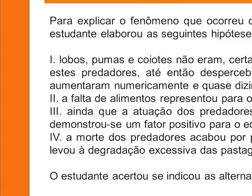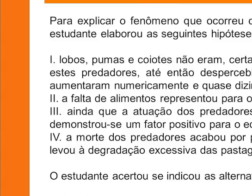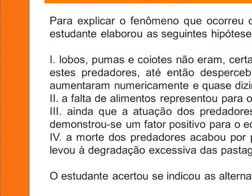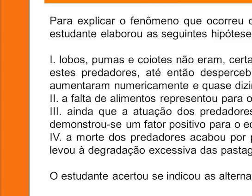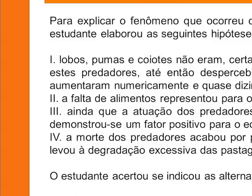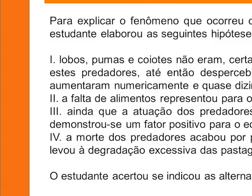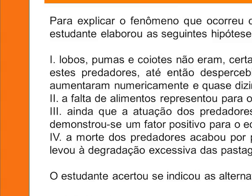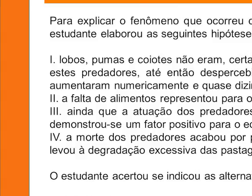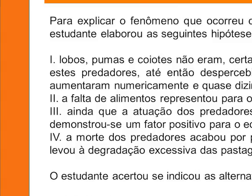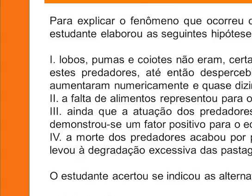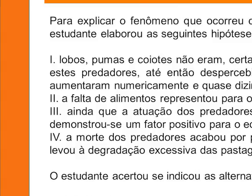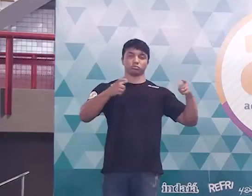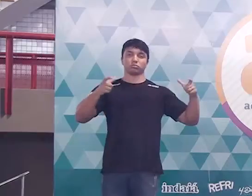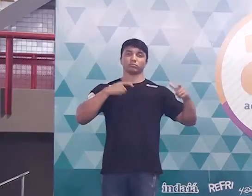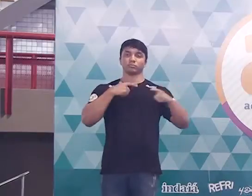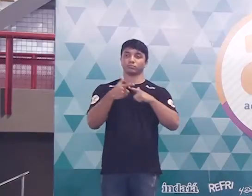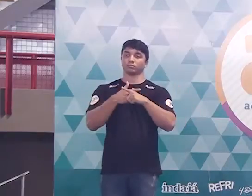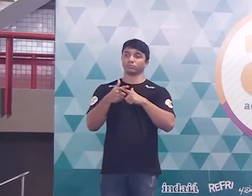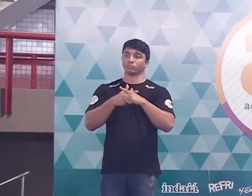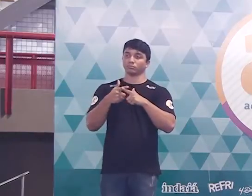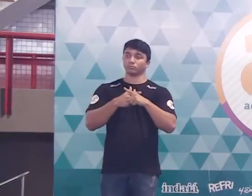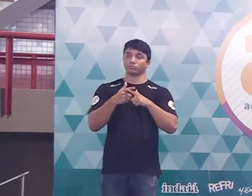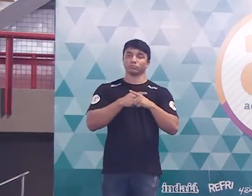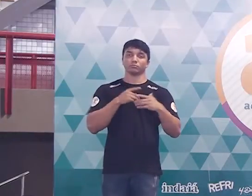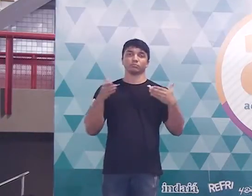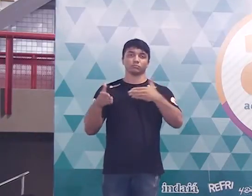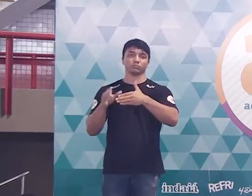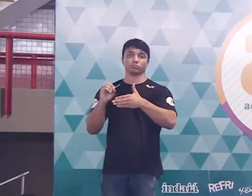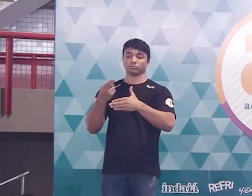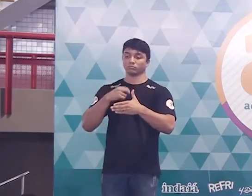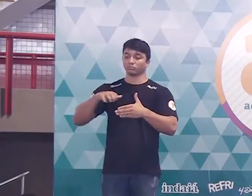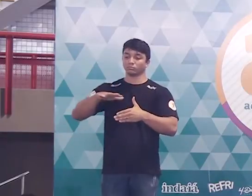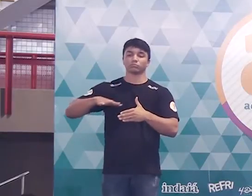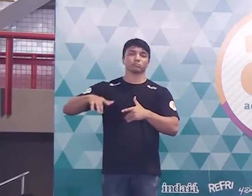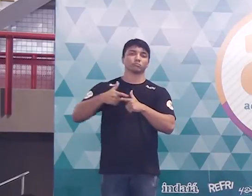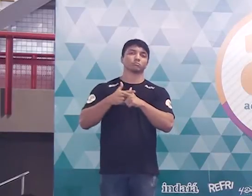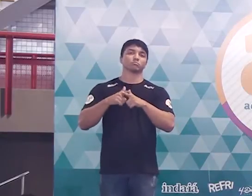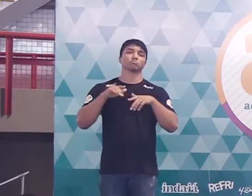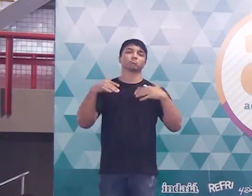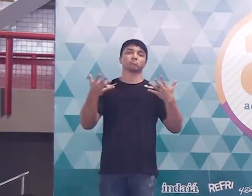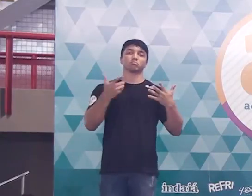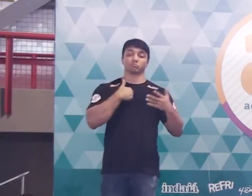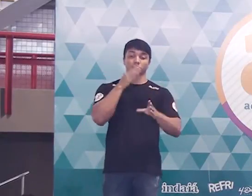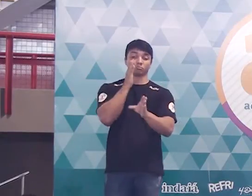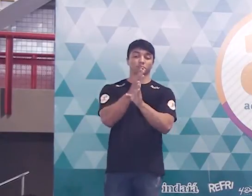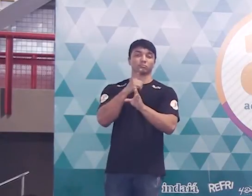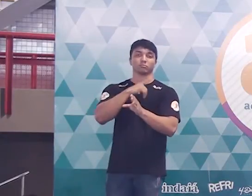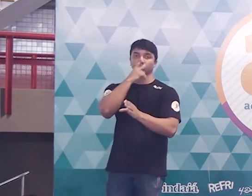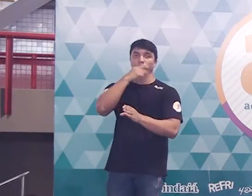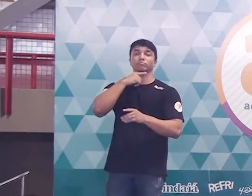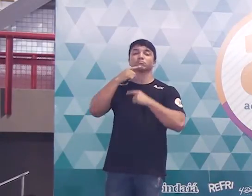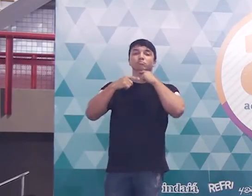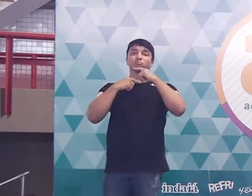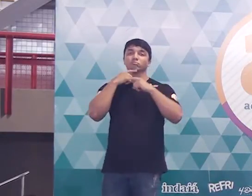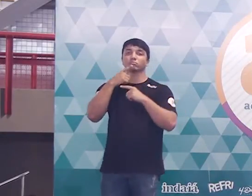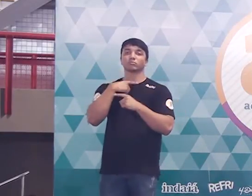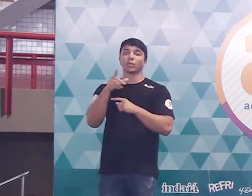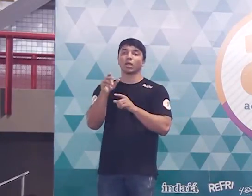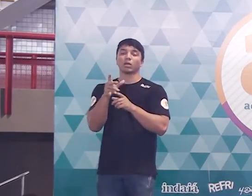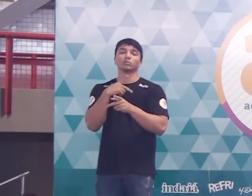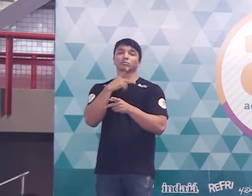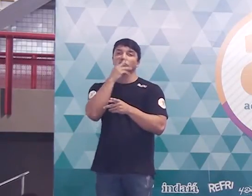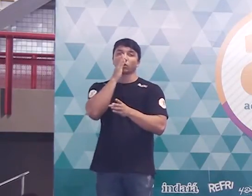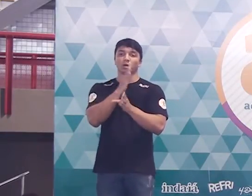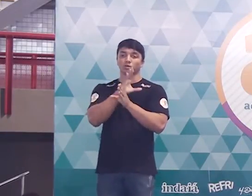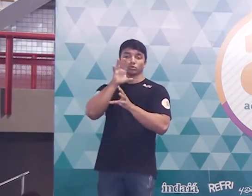em excesso, isso traz um prejuízo. Qual o prejuízo que traz? Exatamente o fato de você não ter mais o